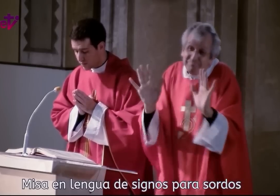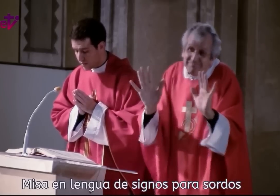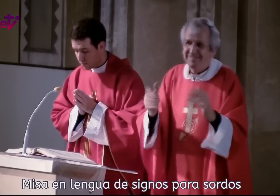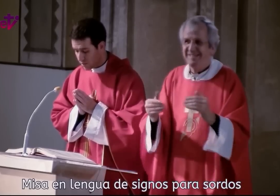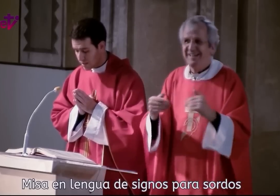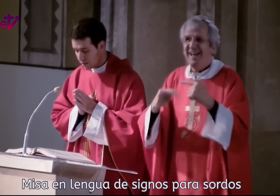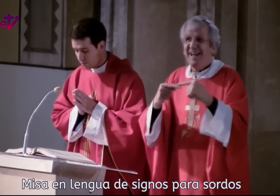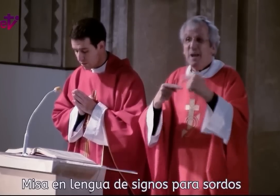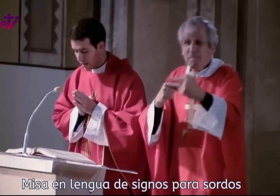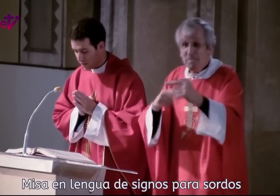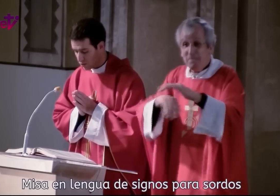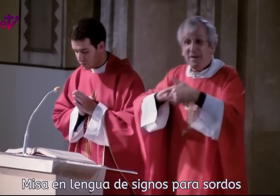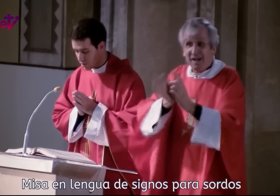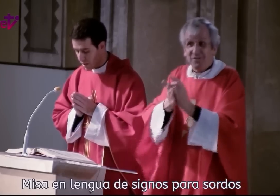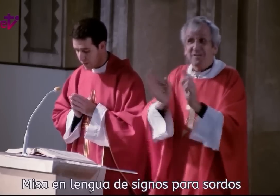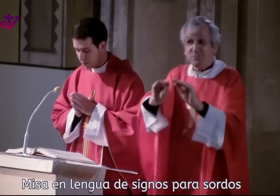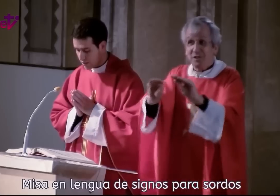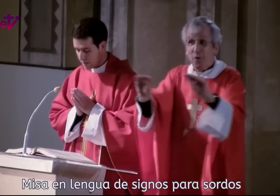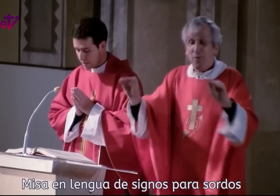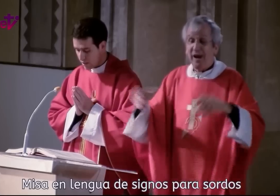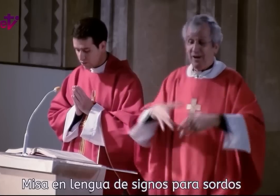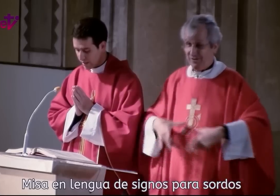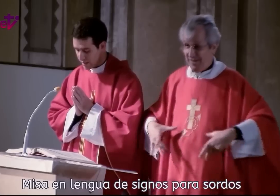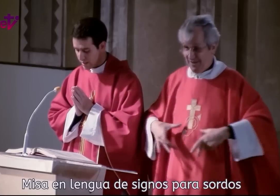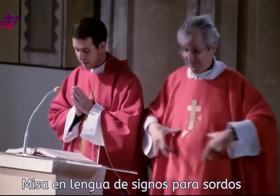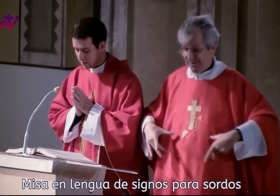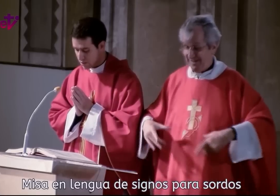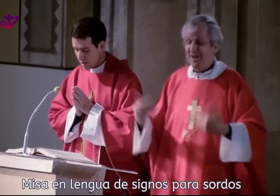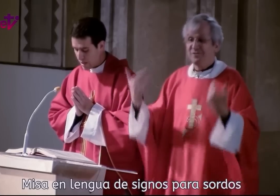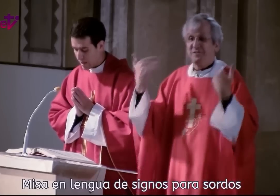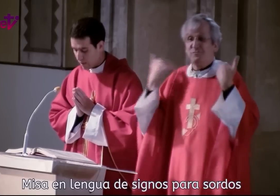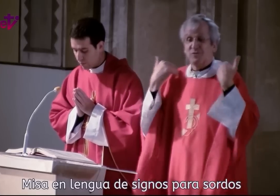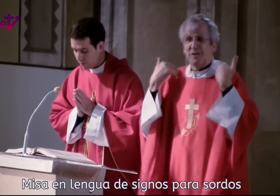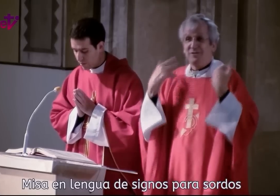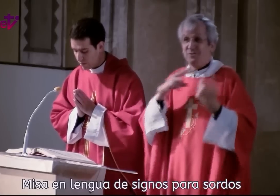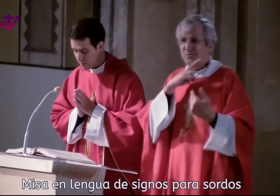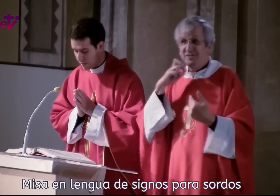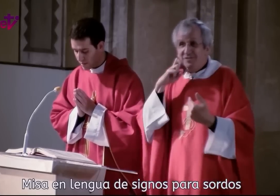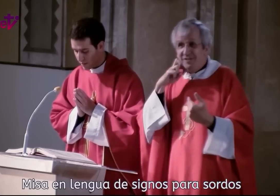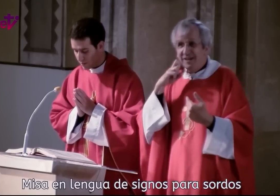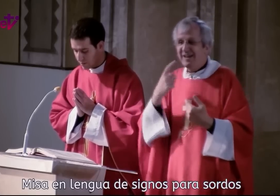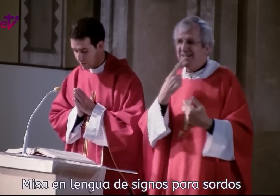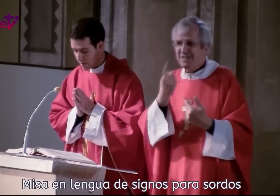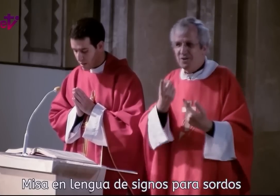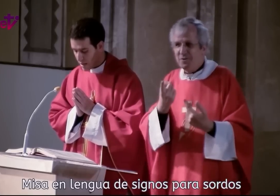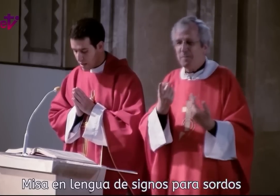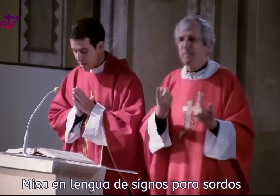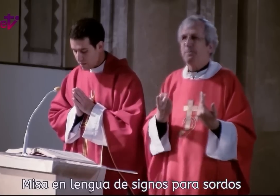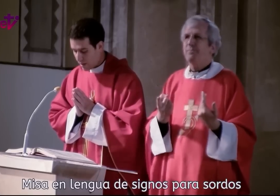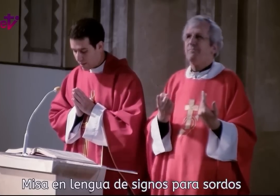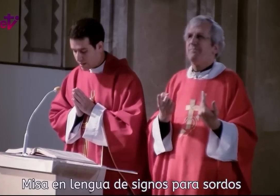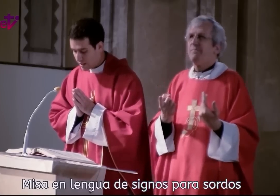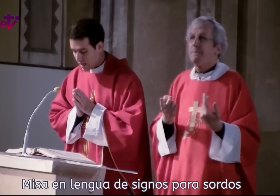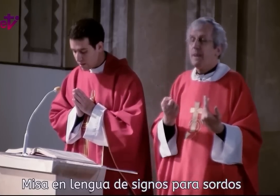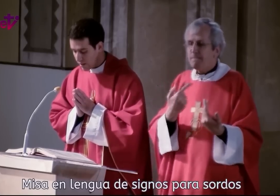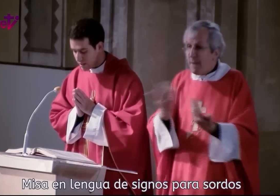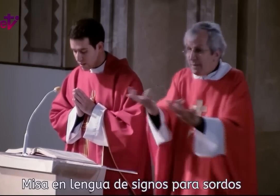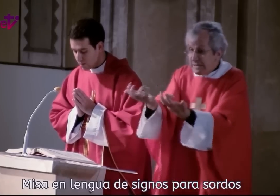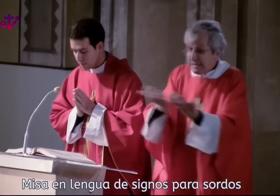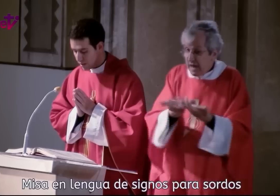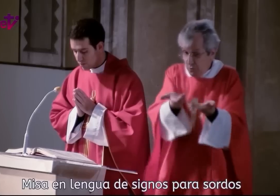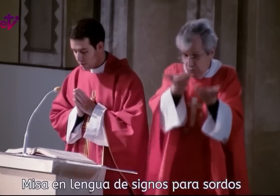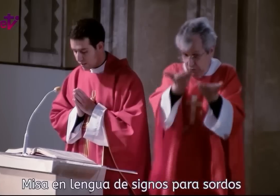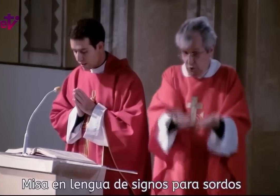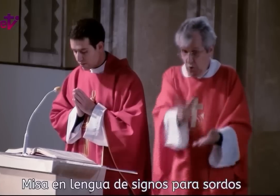Pilato, después de convocar a los sumos sacerdotes y a los magistrados y al pueblo, les dijo: «Me habéis traído a